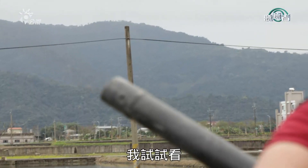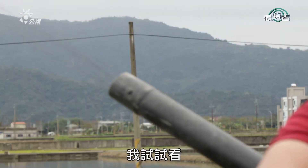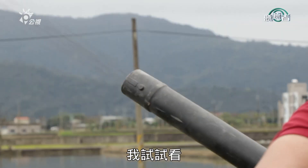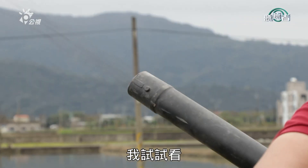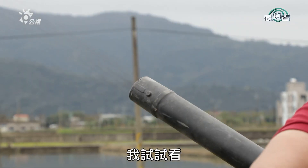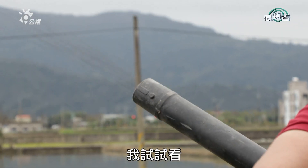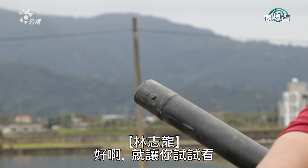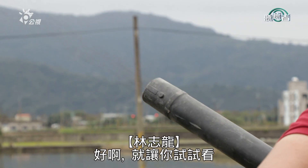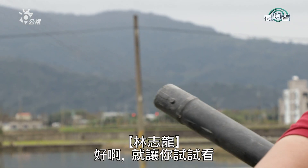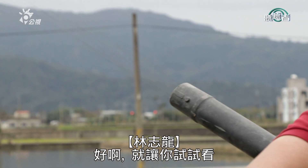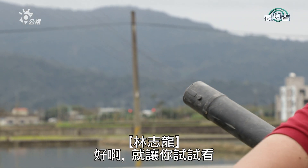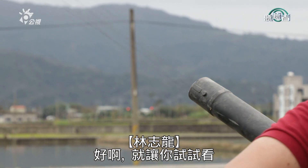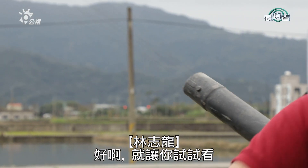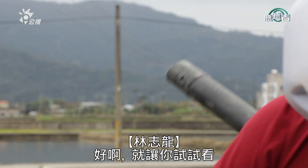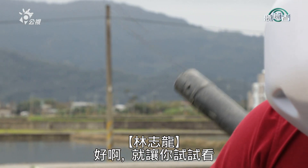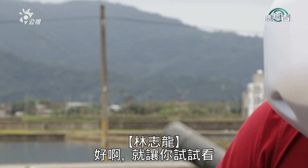我试试看啊。 好啊，就让你试试看。